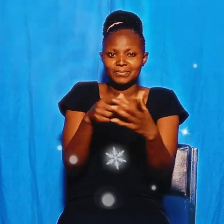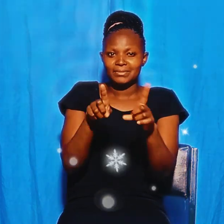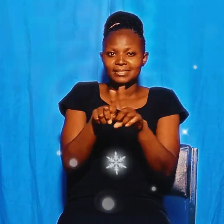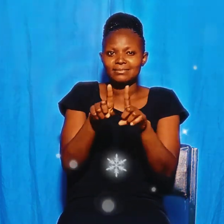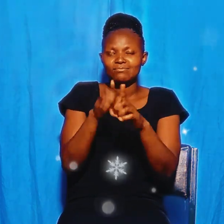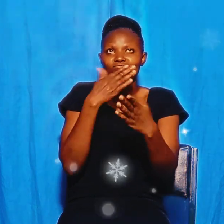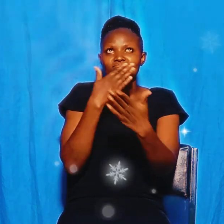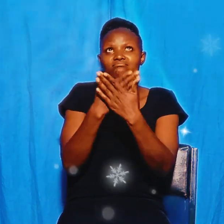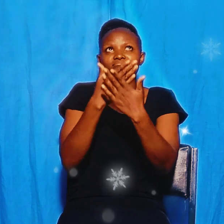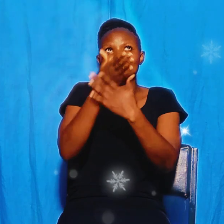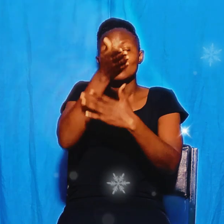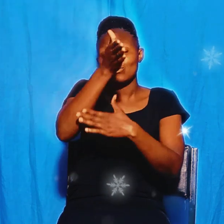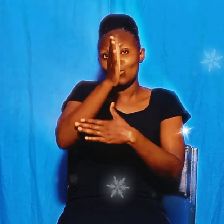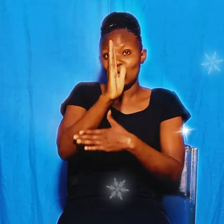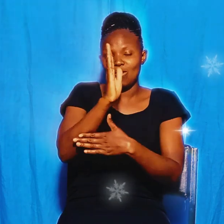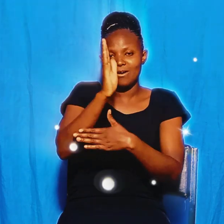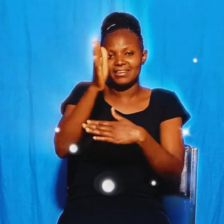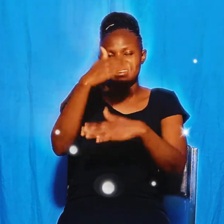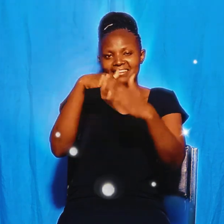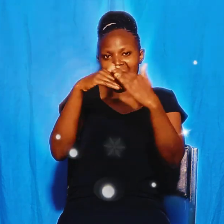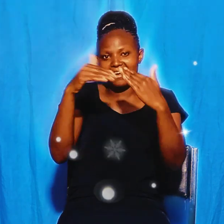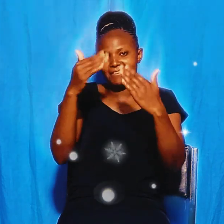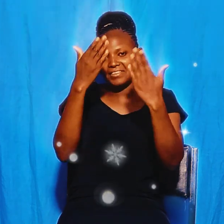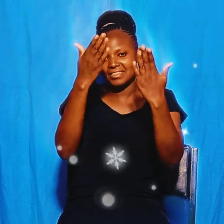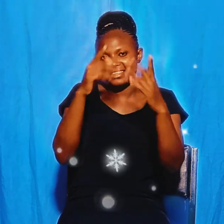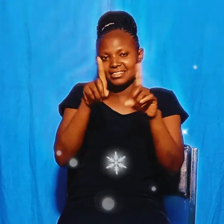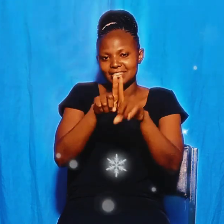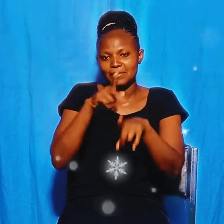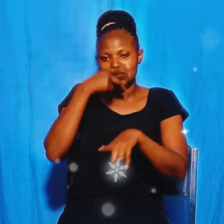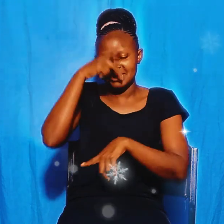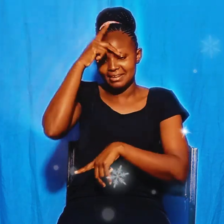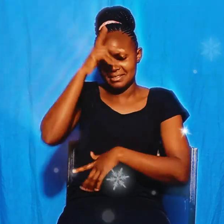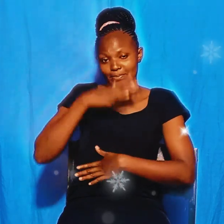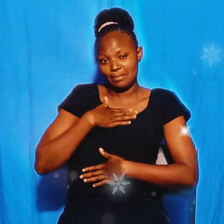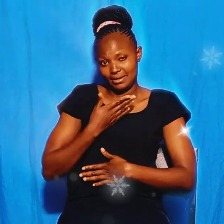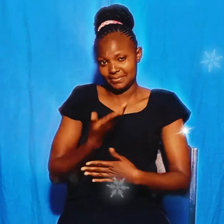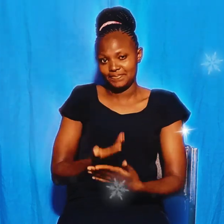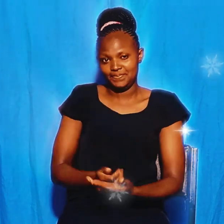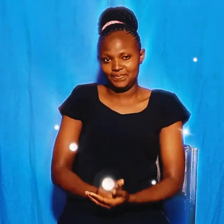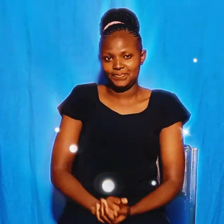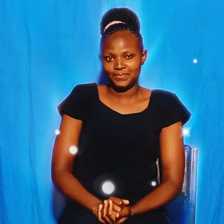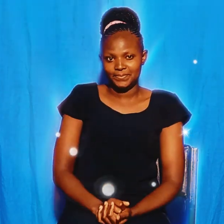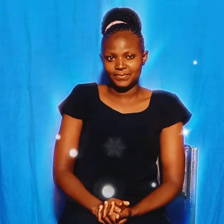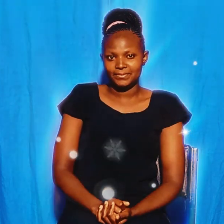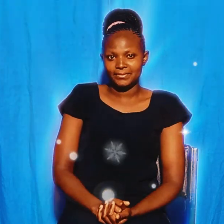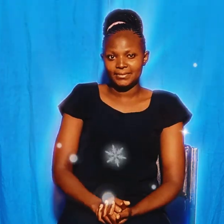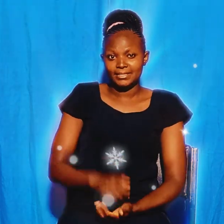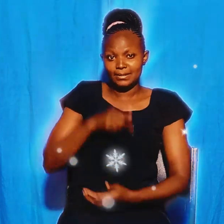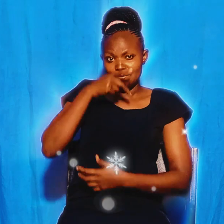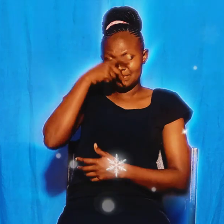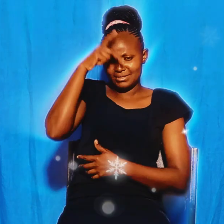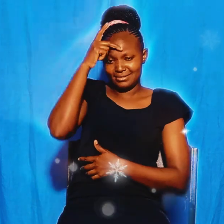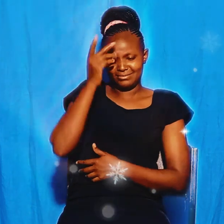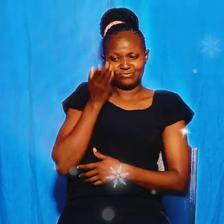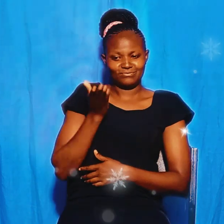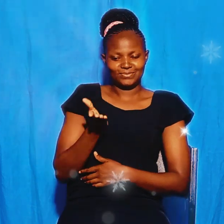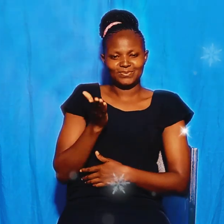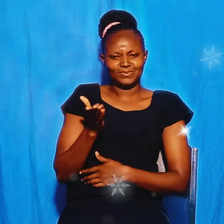witu wa itune. Na asii makwa. Asii ya makwa ni meendete munomono.